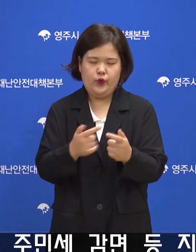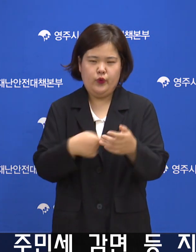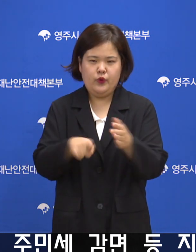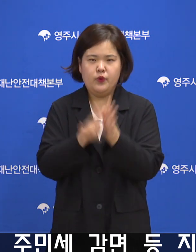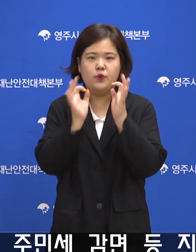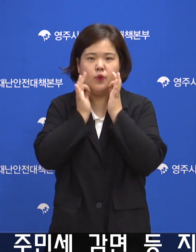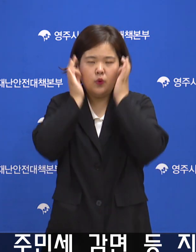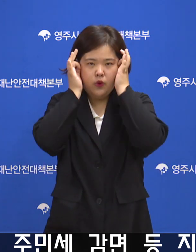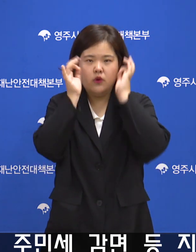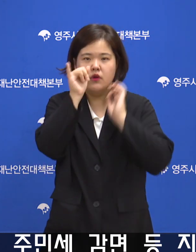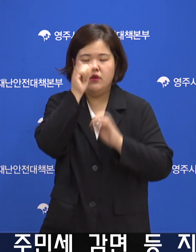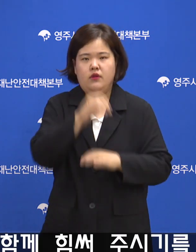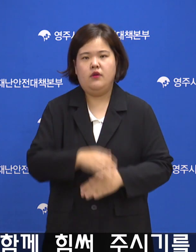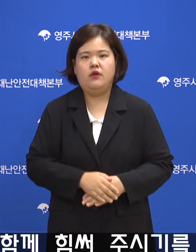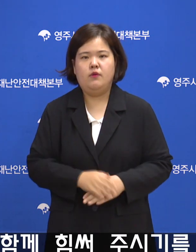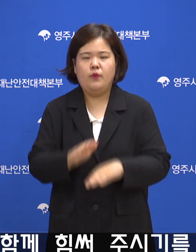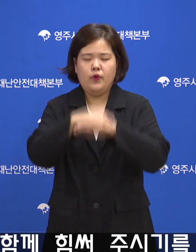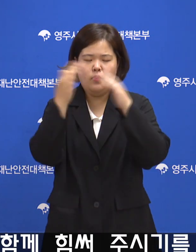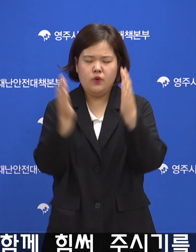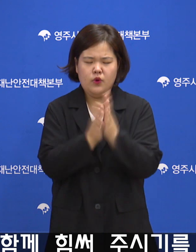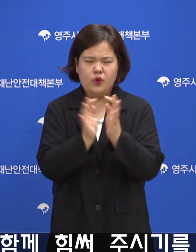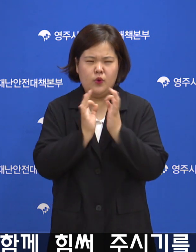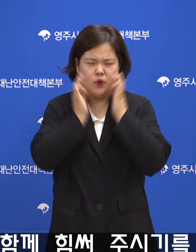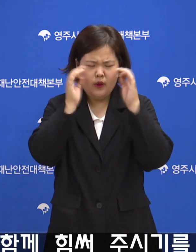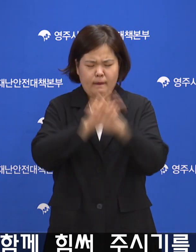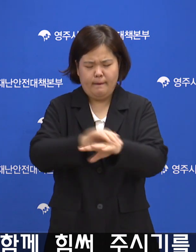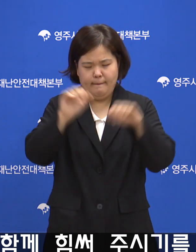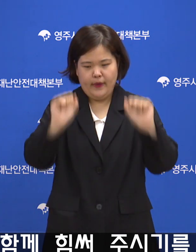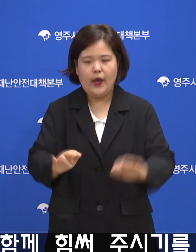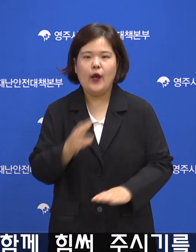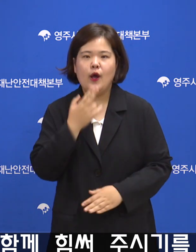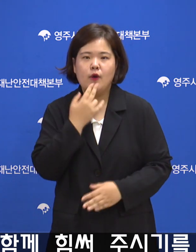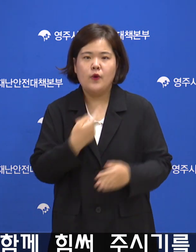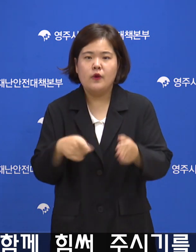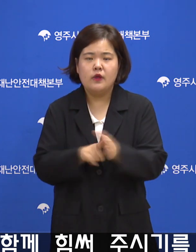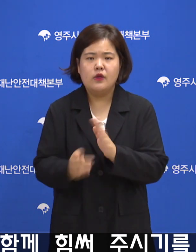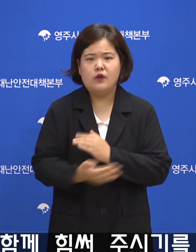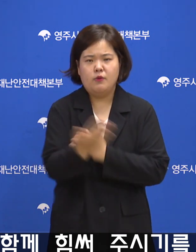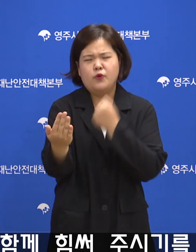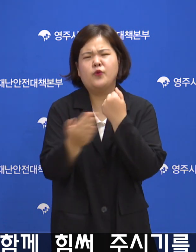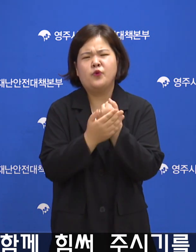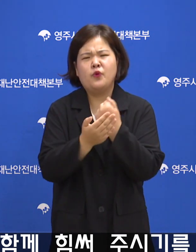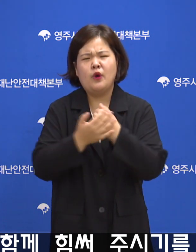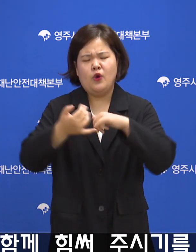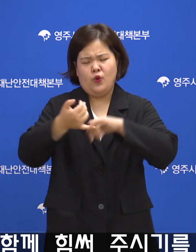하겠습니다. 모두의 노력이 헛되지 않도록 함께